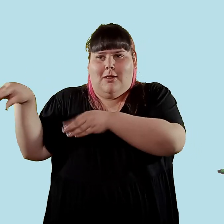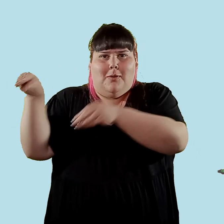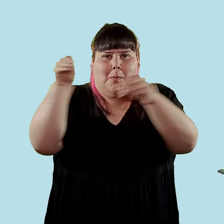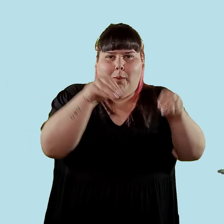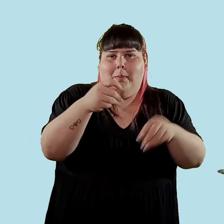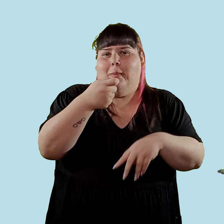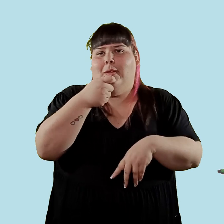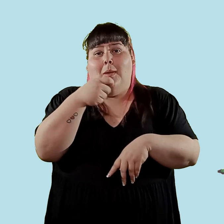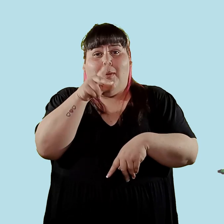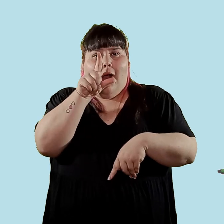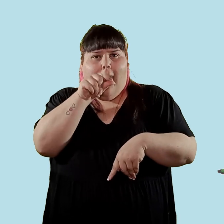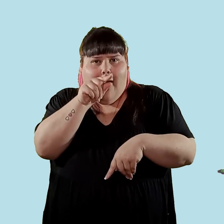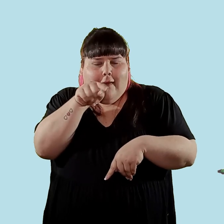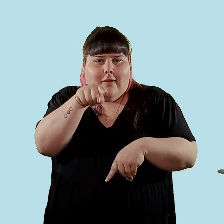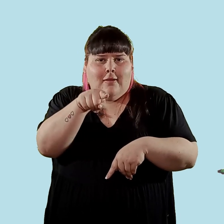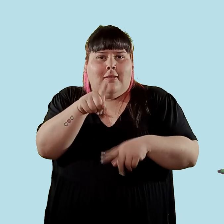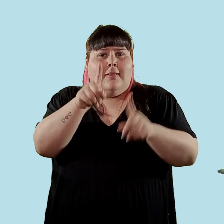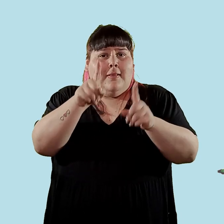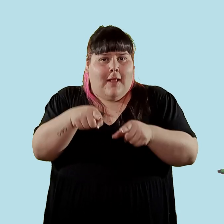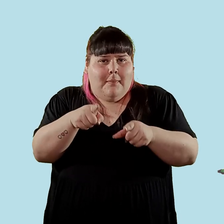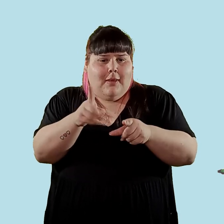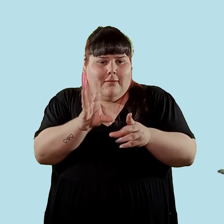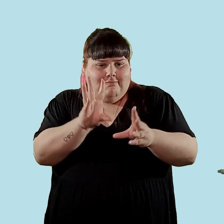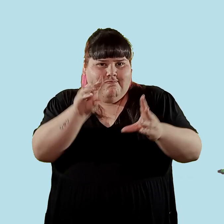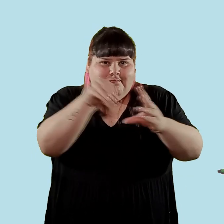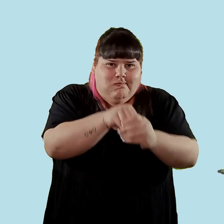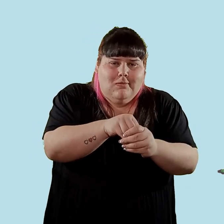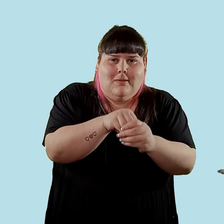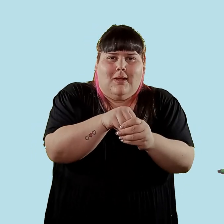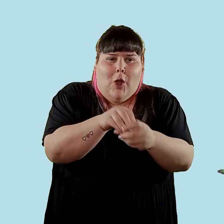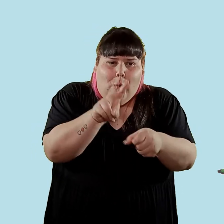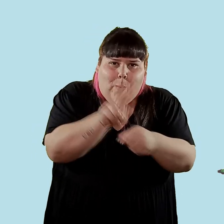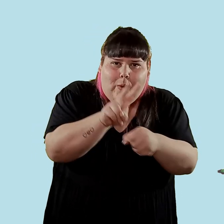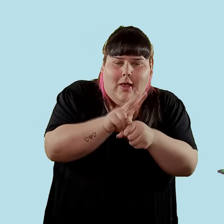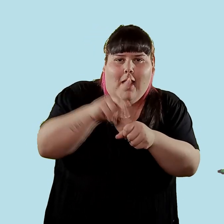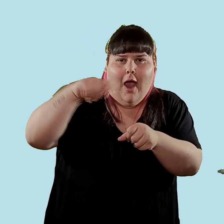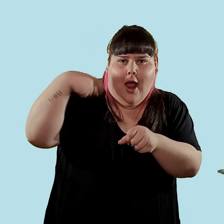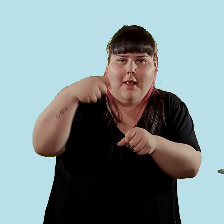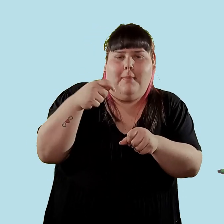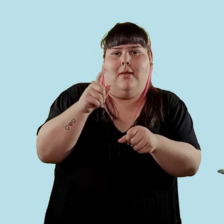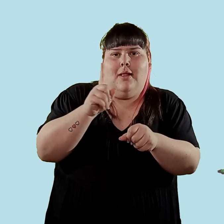aves, y cobijan a especies amenazadas.